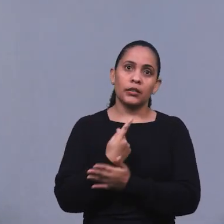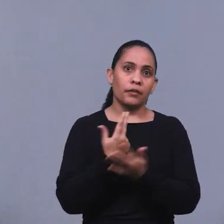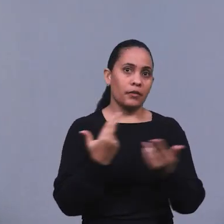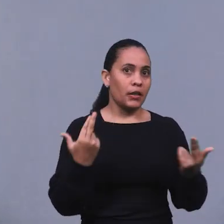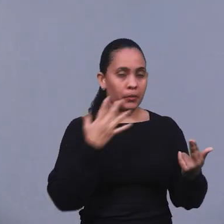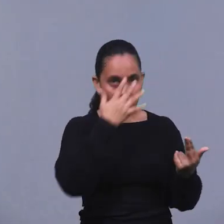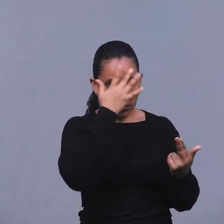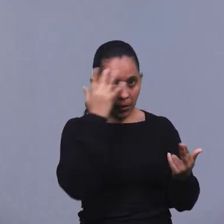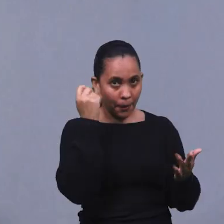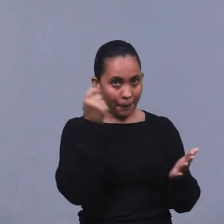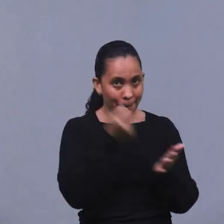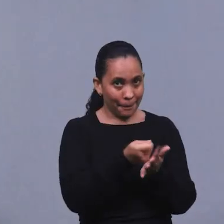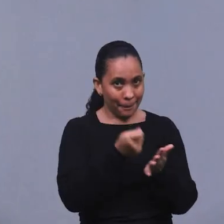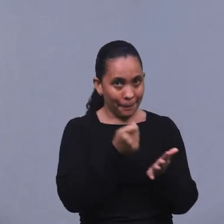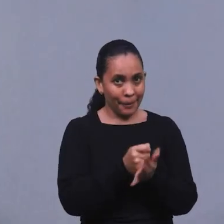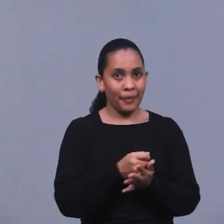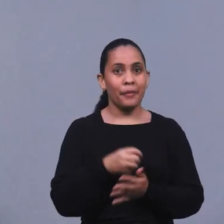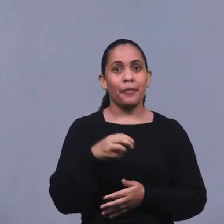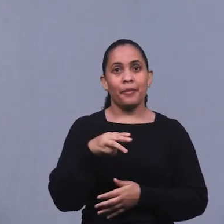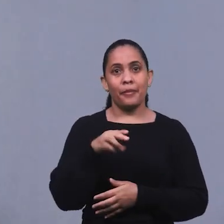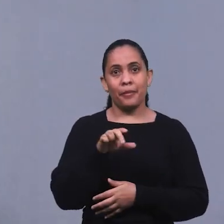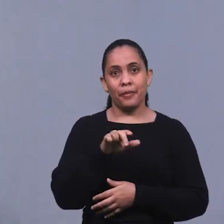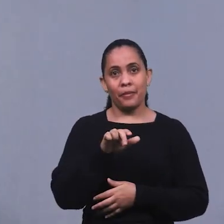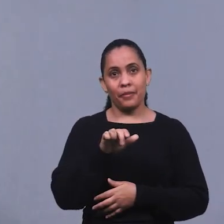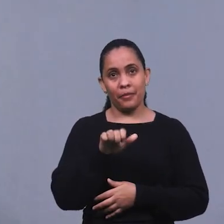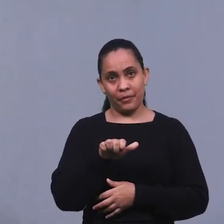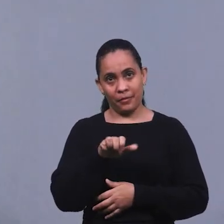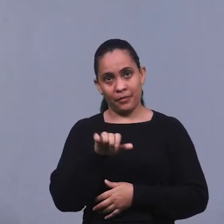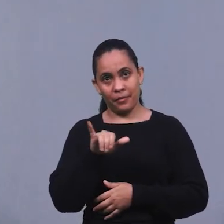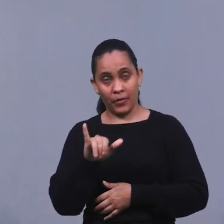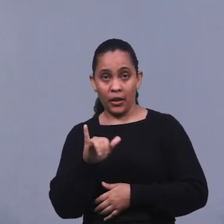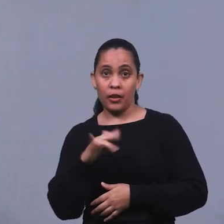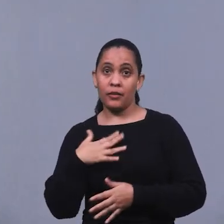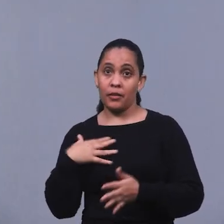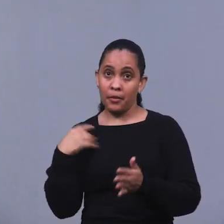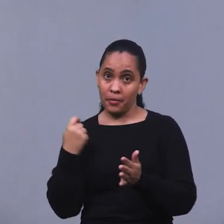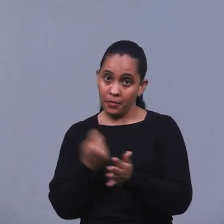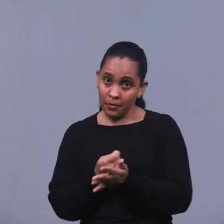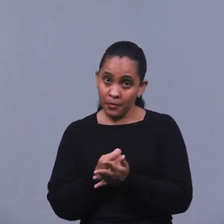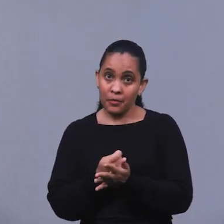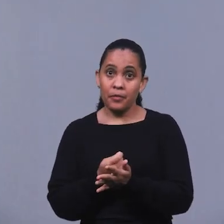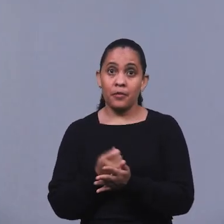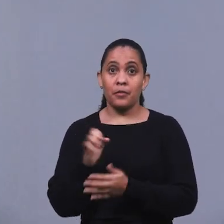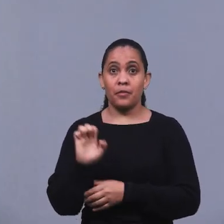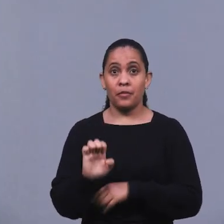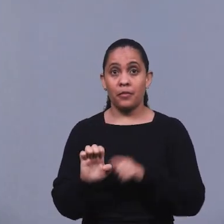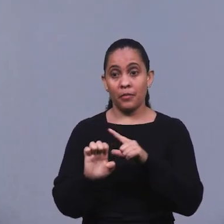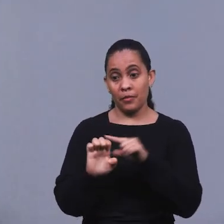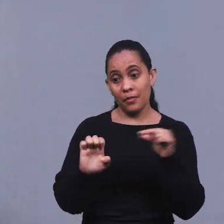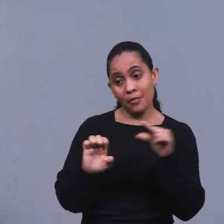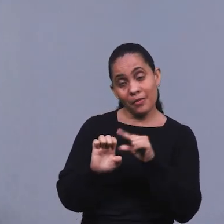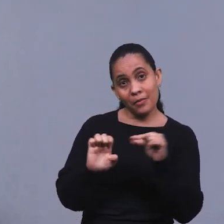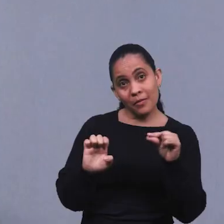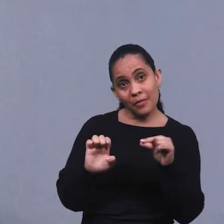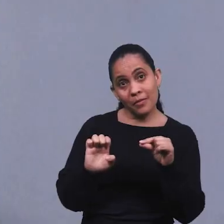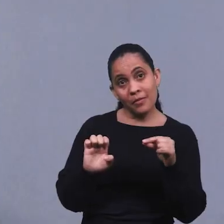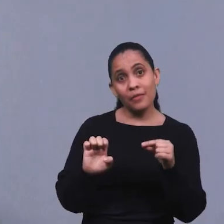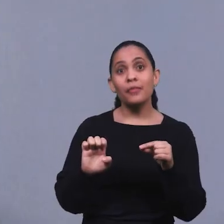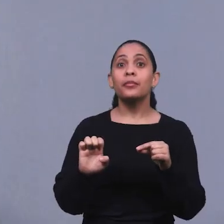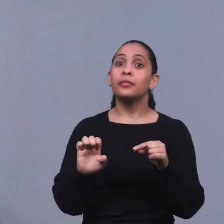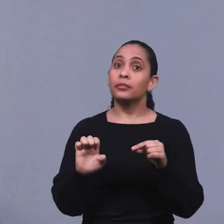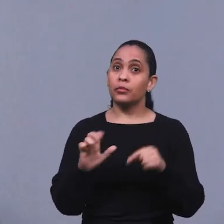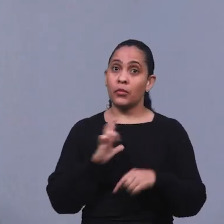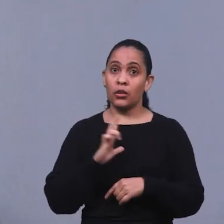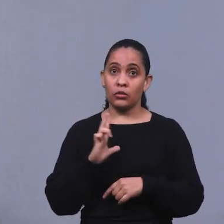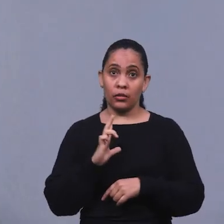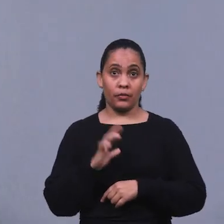muito, Priscila, de quem paga MEI, Hum. né? O MEI é uma forma de contribuição do microempreendedor